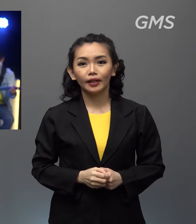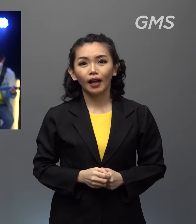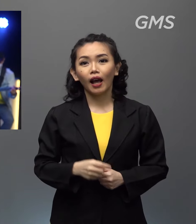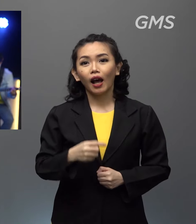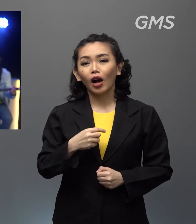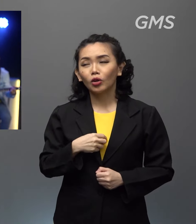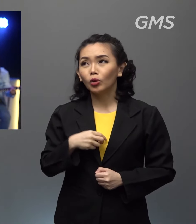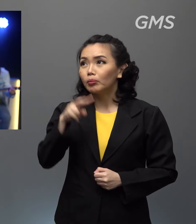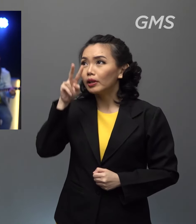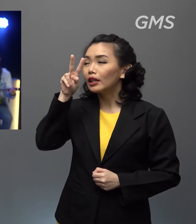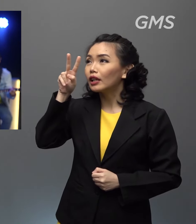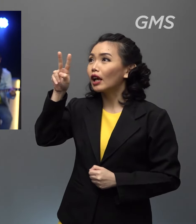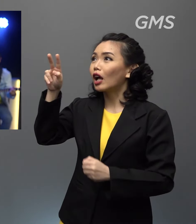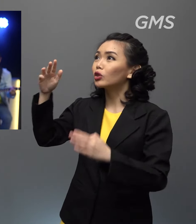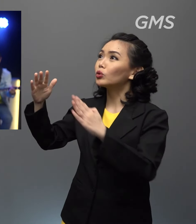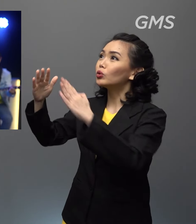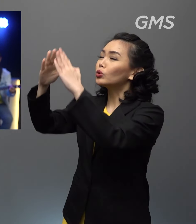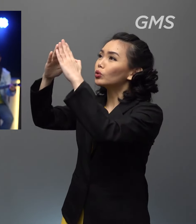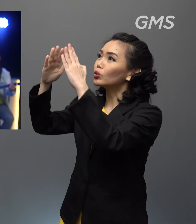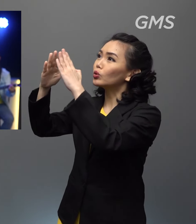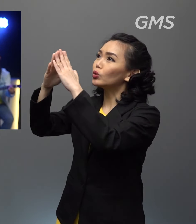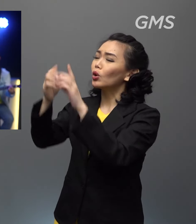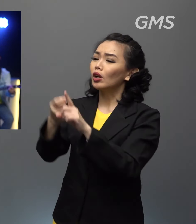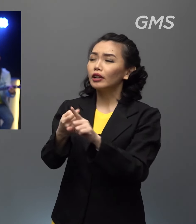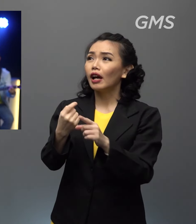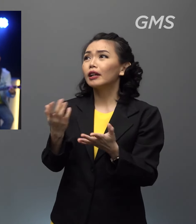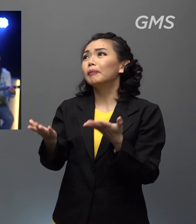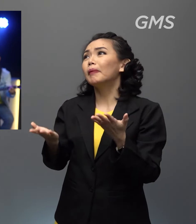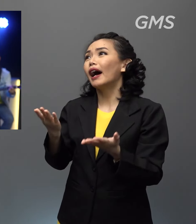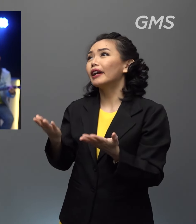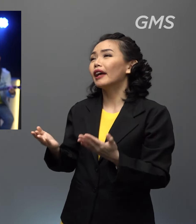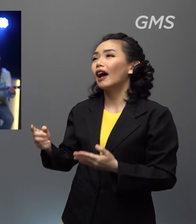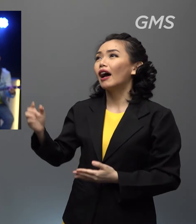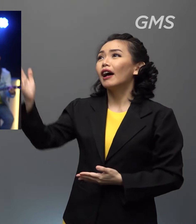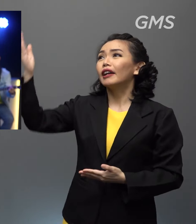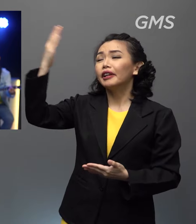aku melayangkan mataku ke gunung-gunung, dari manakah akan datang pertolonganku?